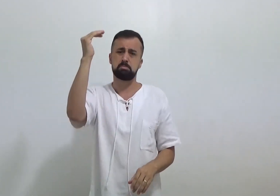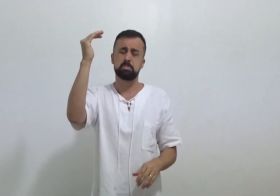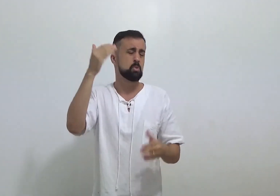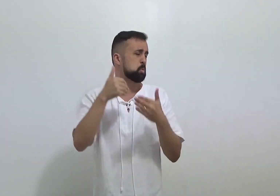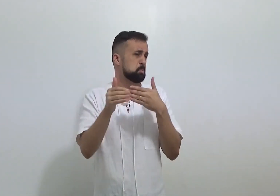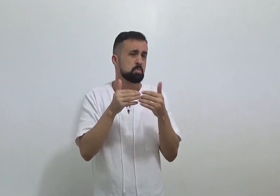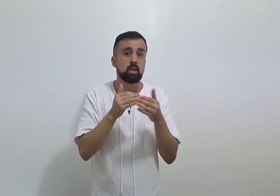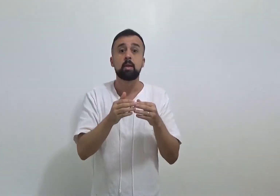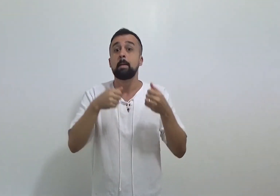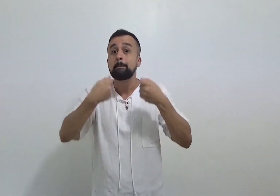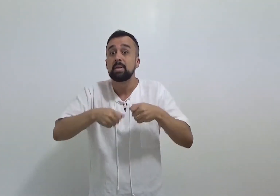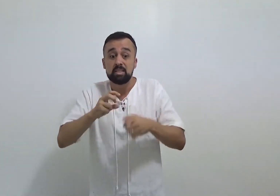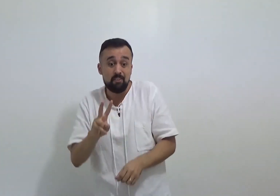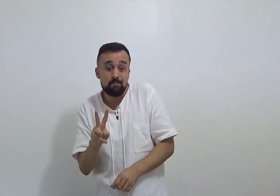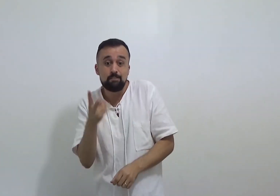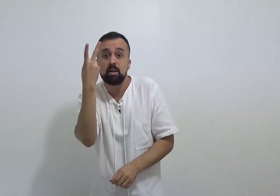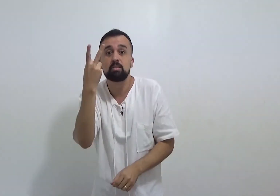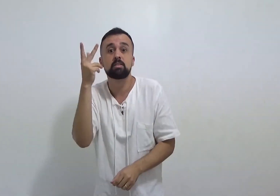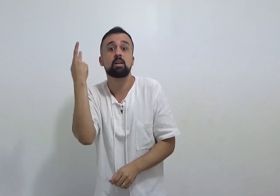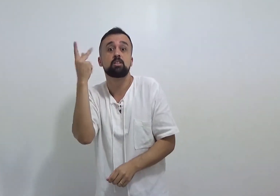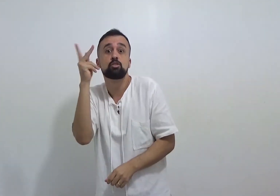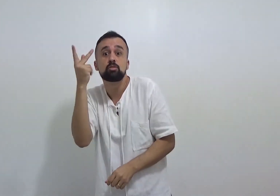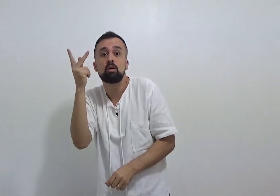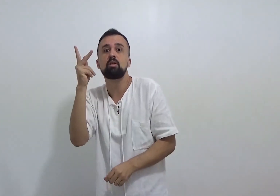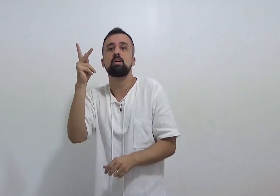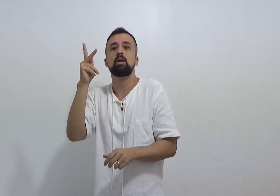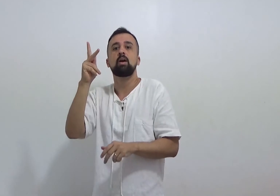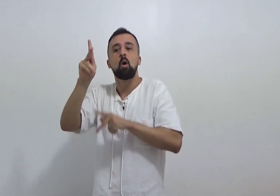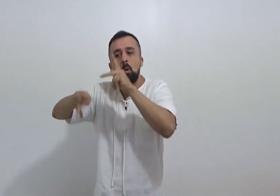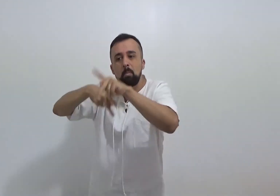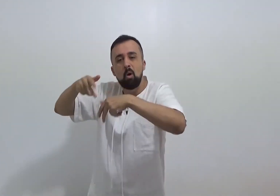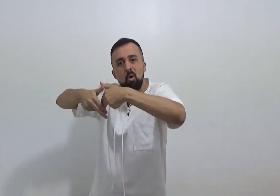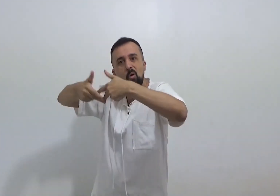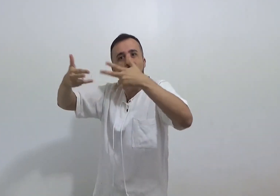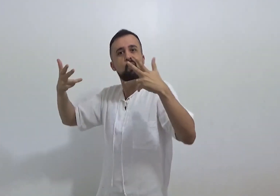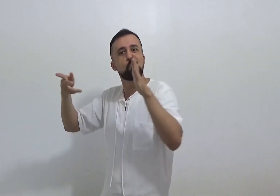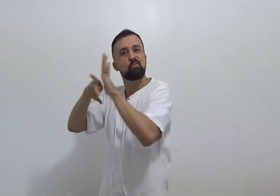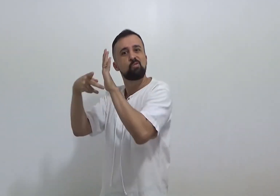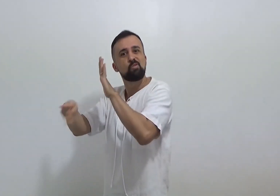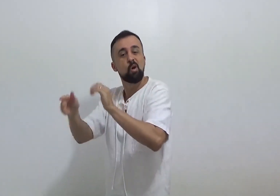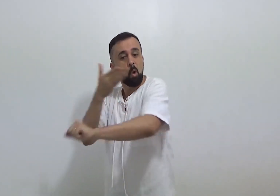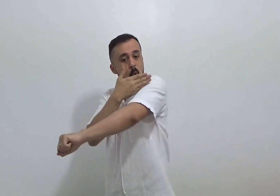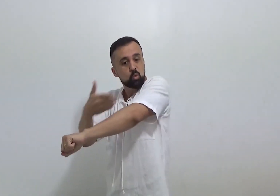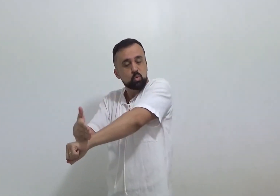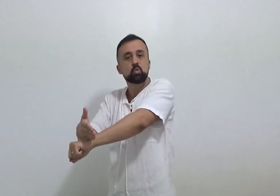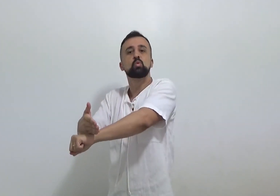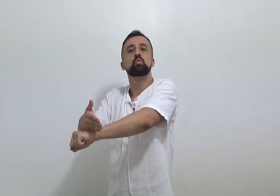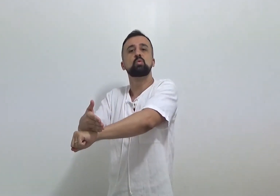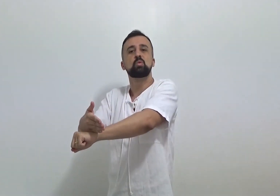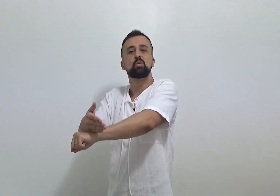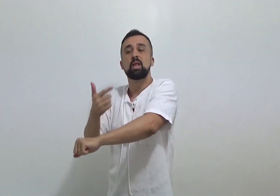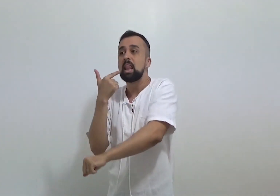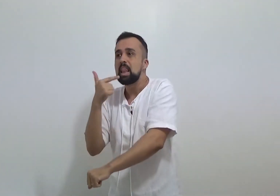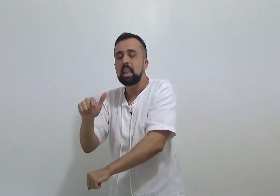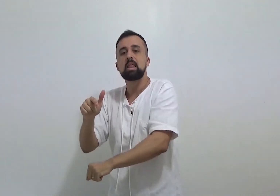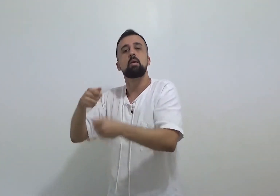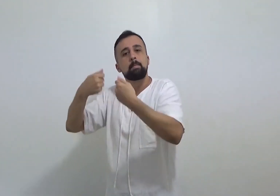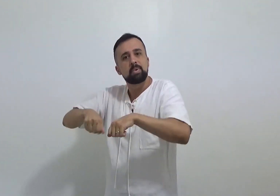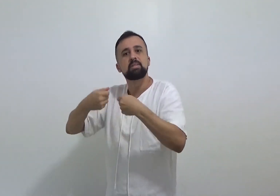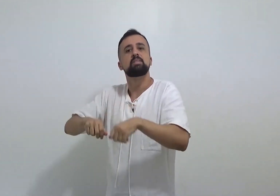e adolescentes, também aos adultos, que eles devem valorizar sua história, seu